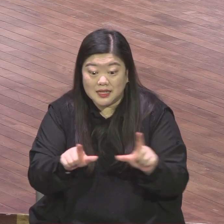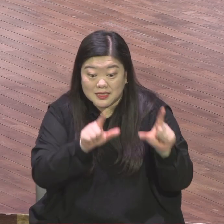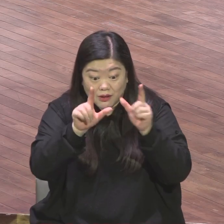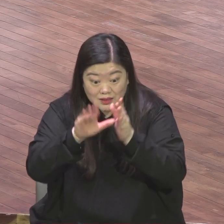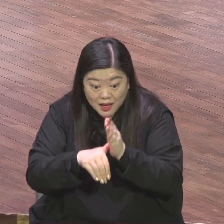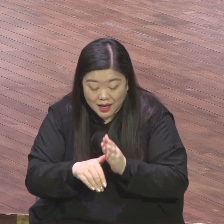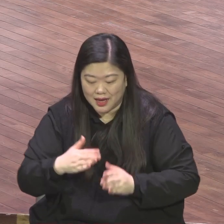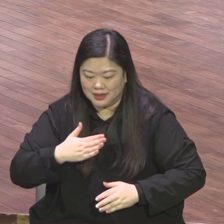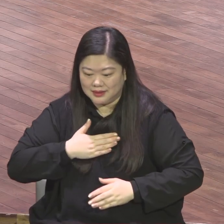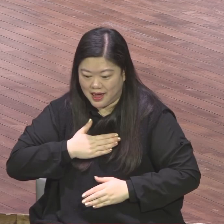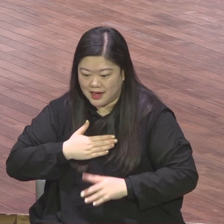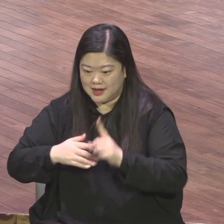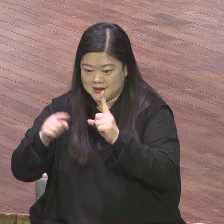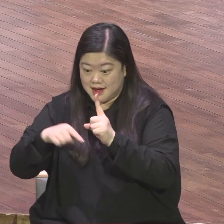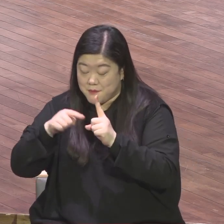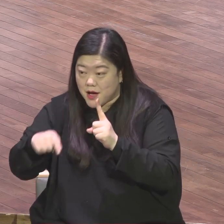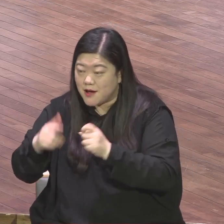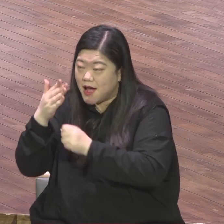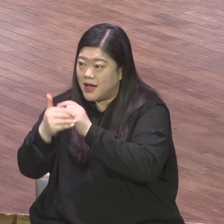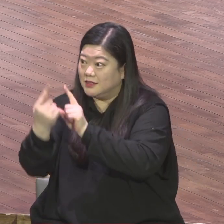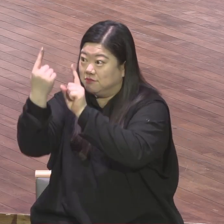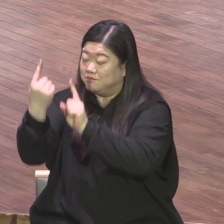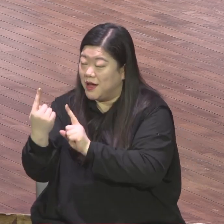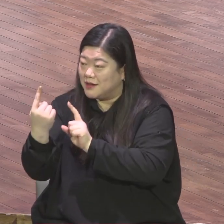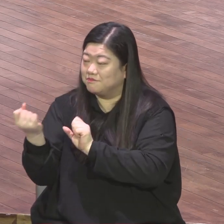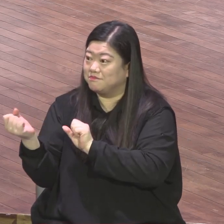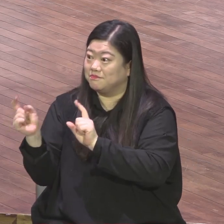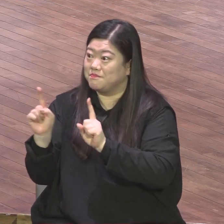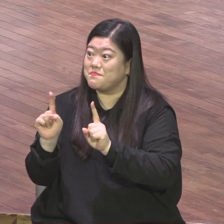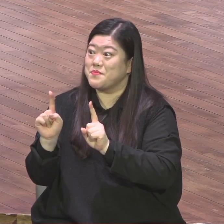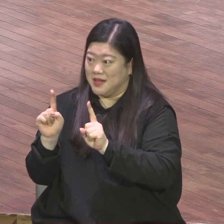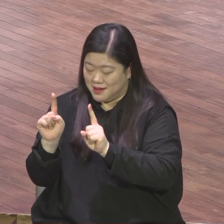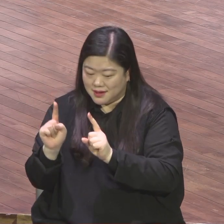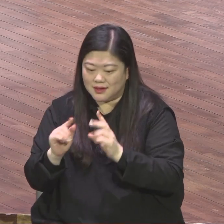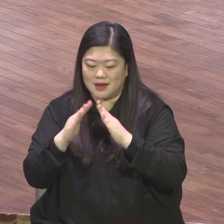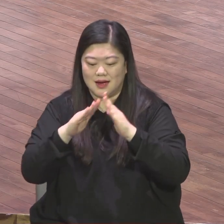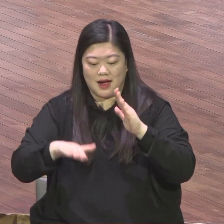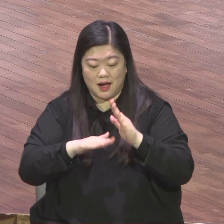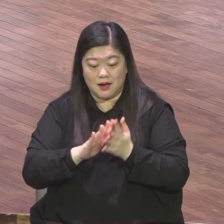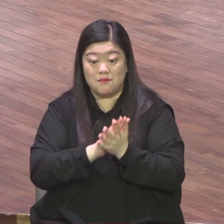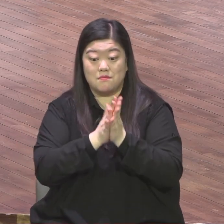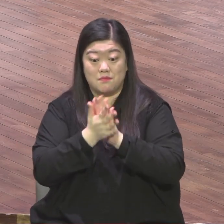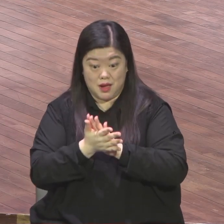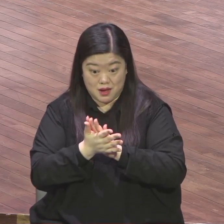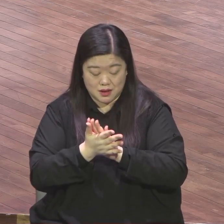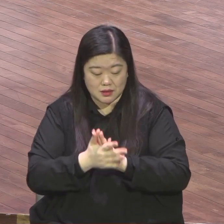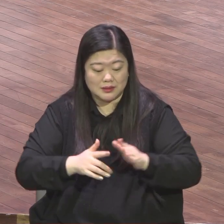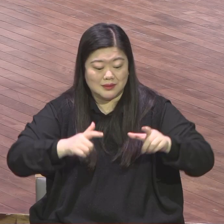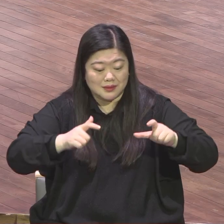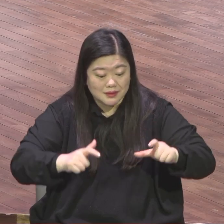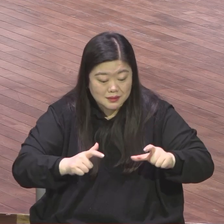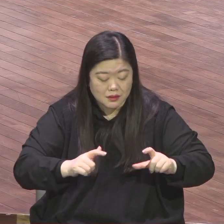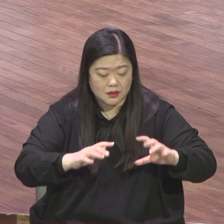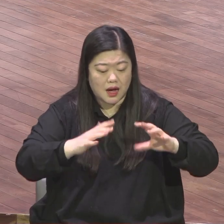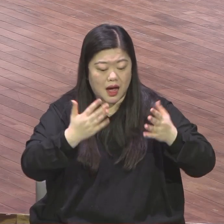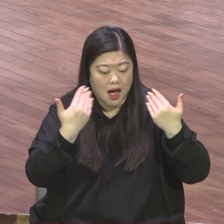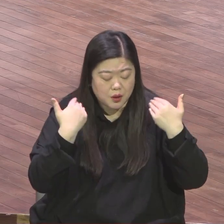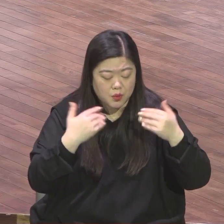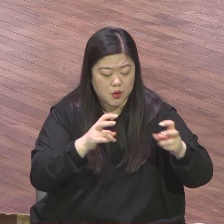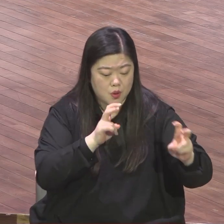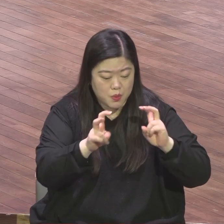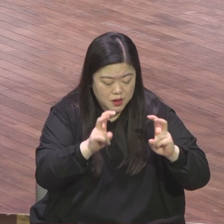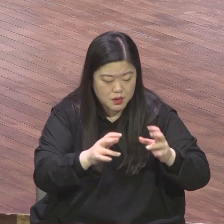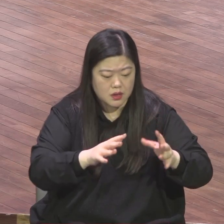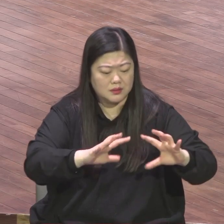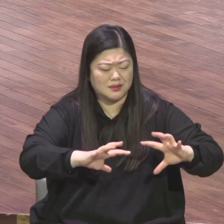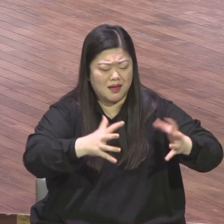이 지역으로 해서 점점 전 이게 점점 전 세계로 나가는 게 정상이라니까요. 그 성령의 인도 받는 정상적인